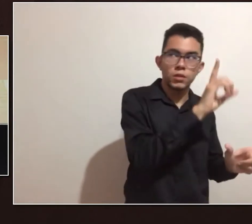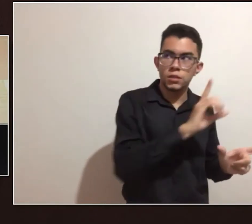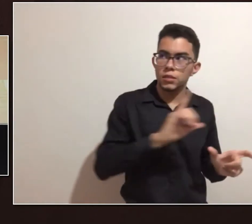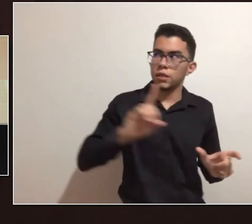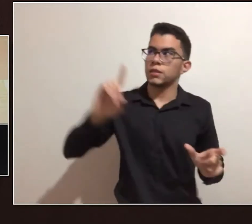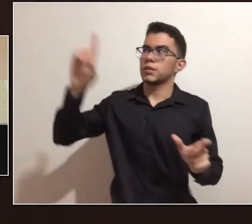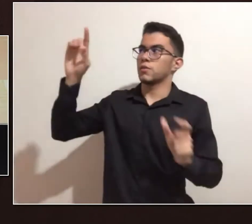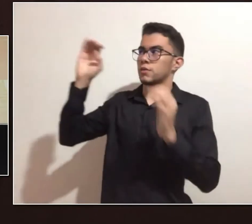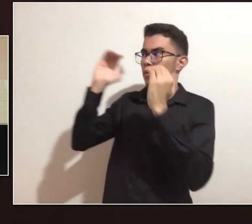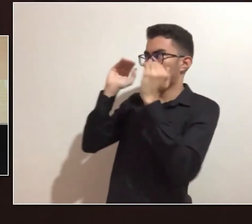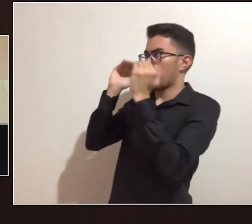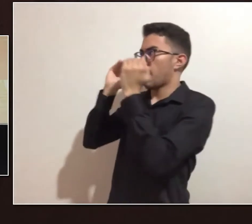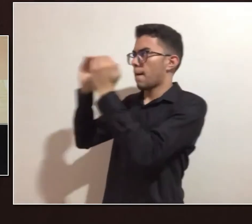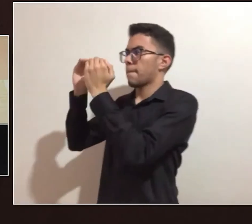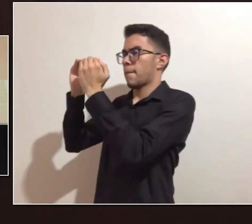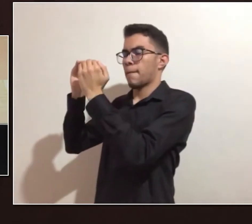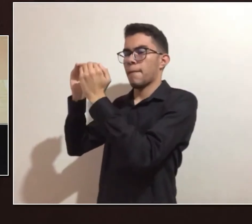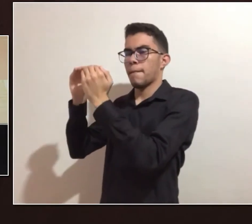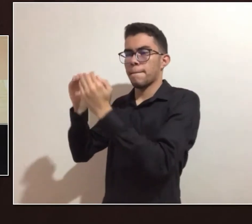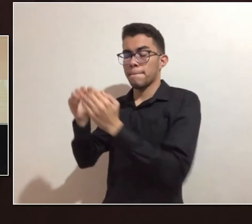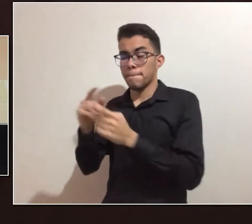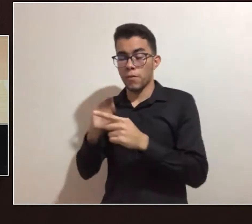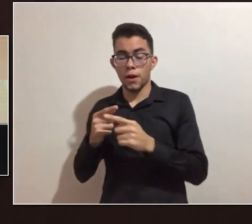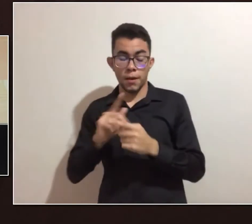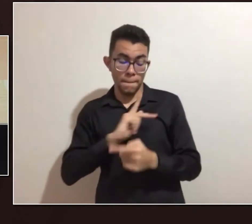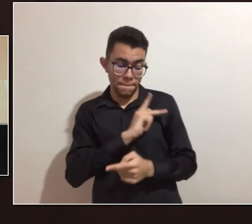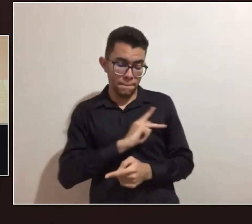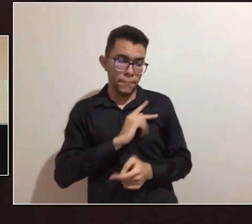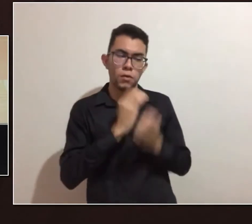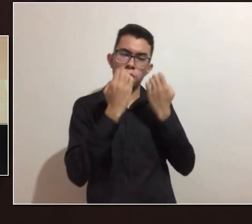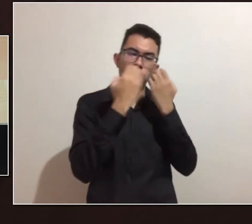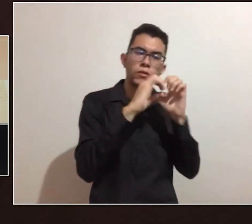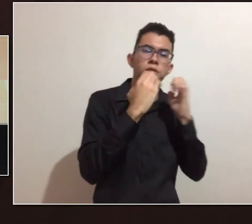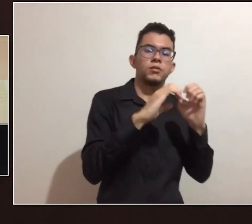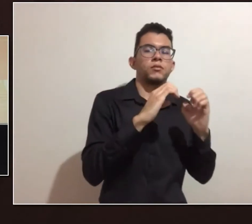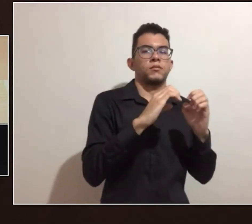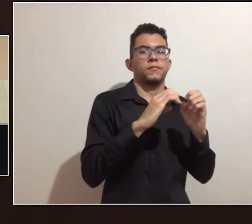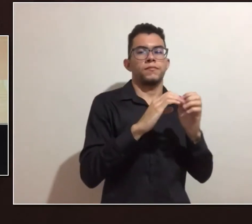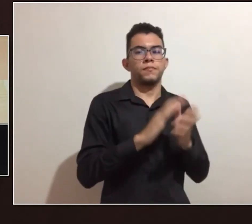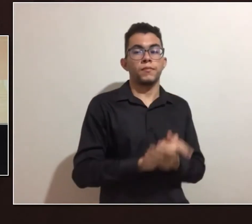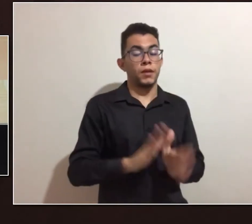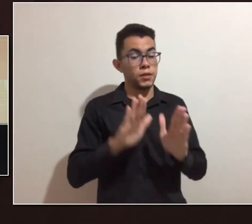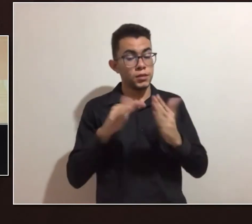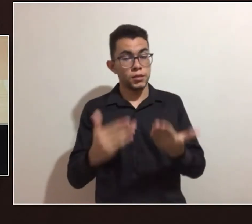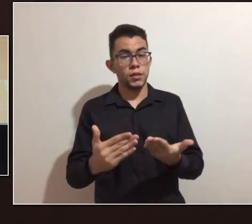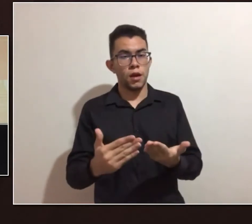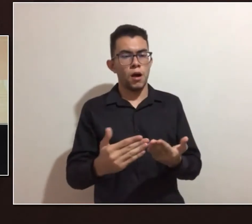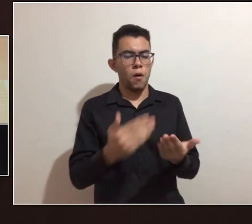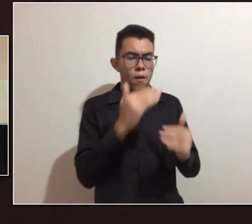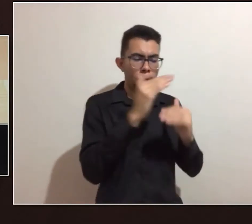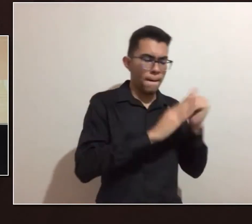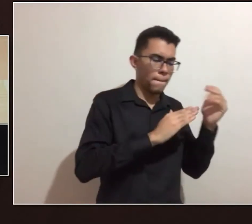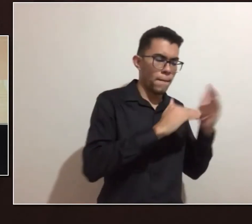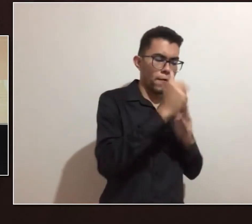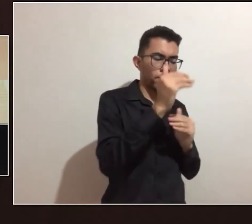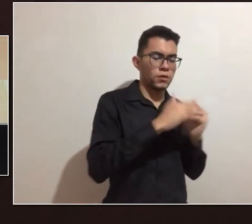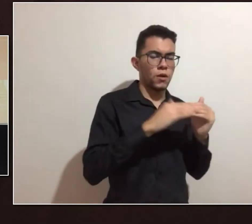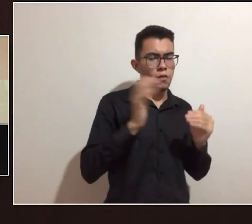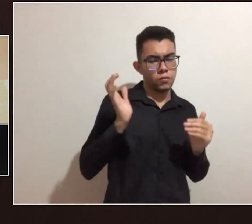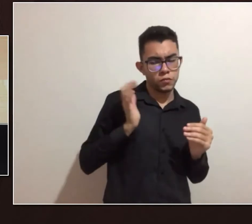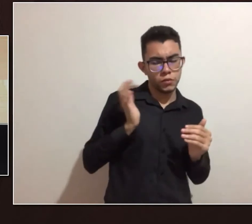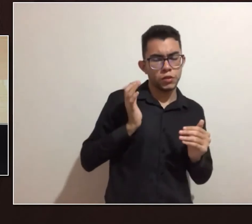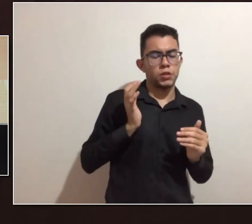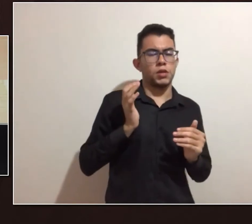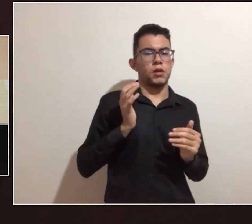lugares, considerando que durante um tempo poucos compradores havia. Isso é na carta do Plínio, não sou eu que estou falando, tá?